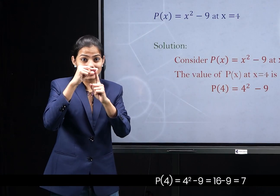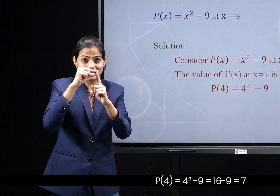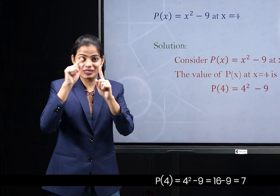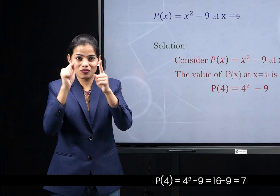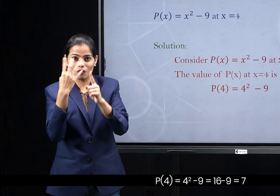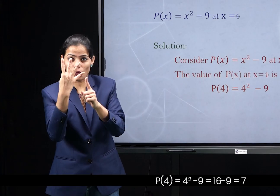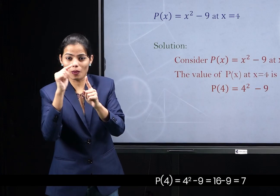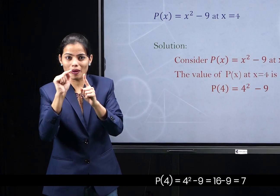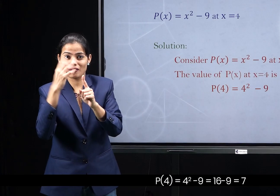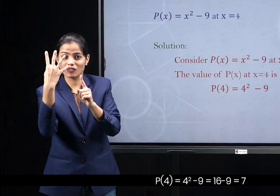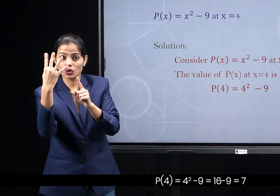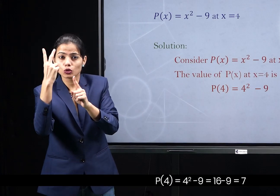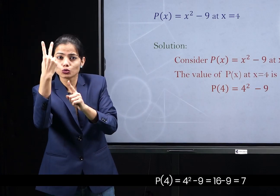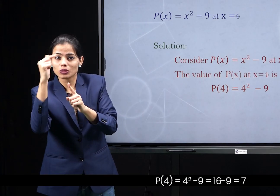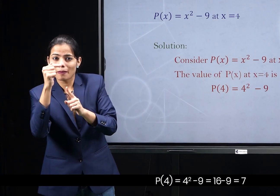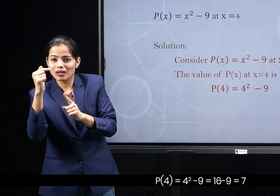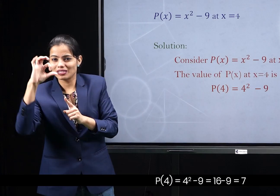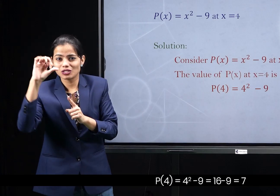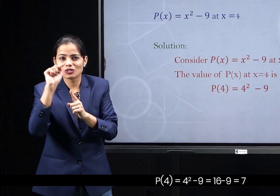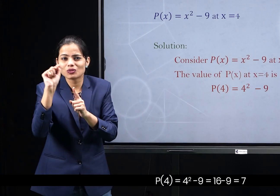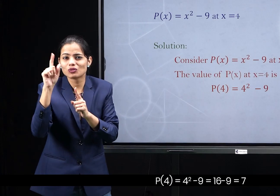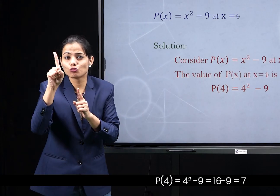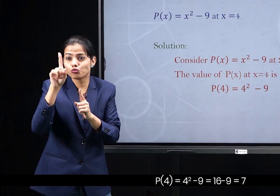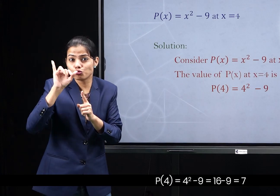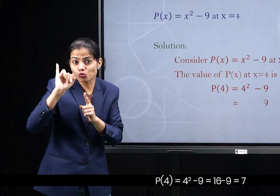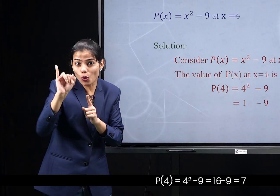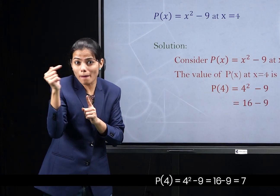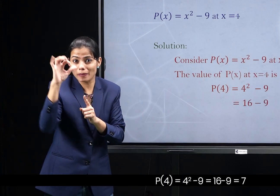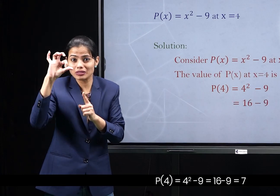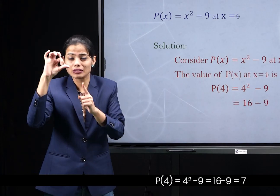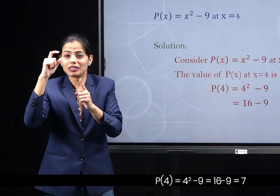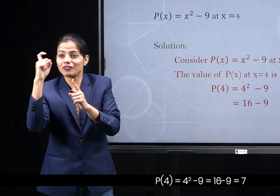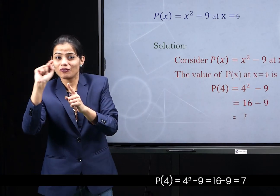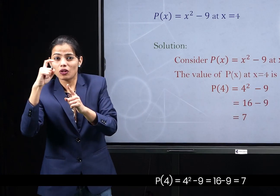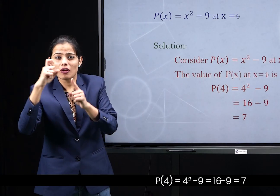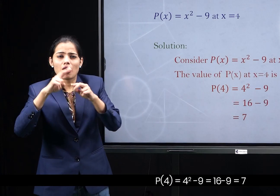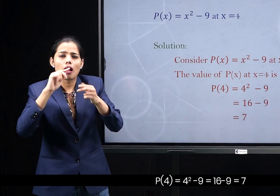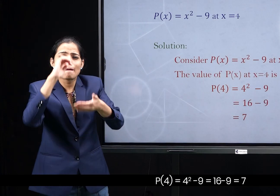முதல் 9 வரை சமன் 16 முதல் 9 வரை சமன்